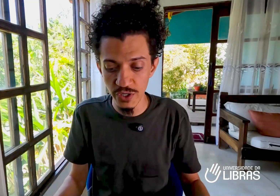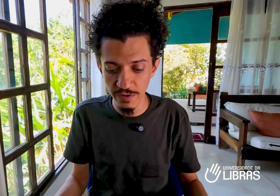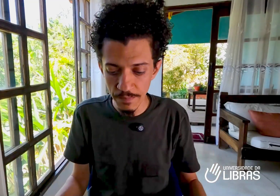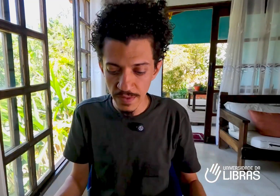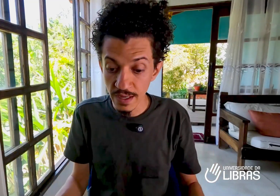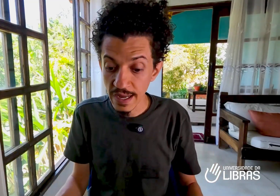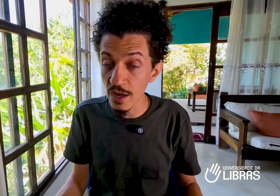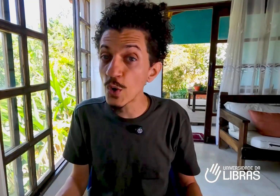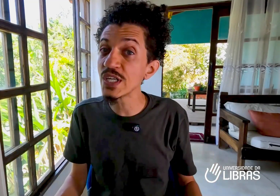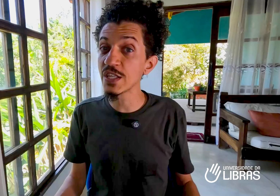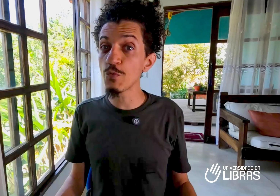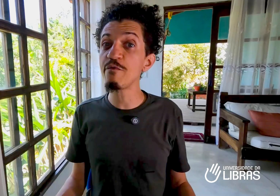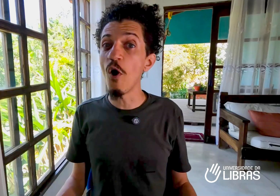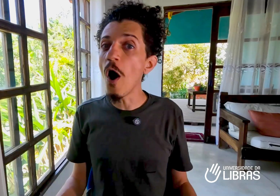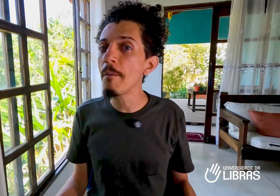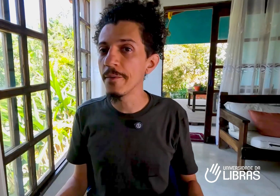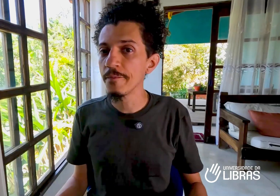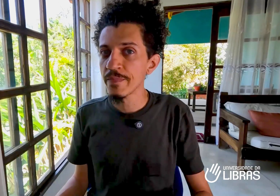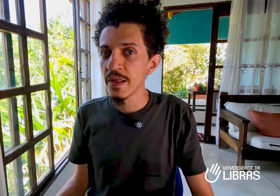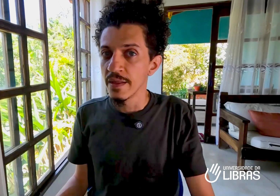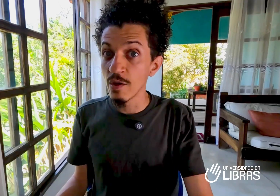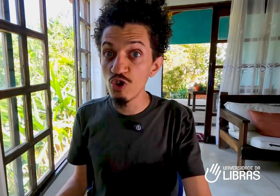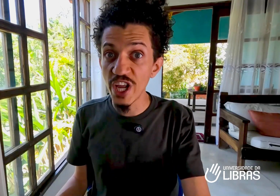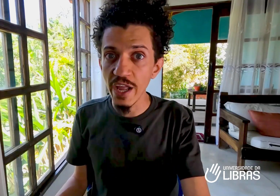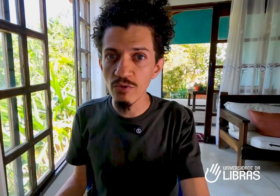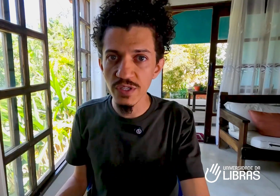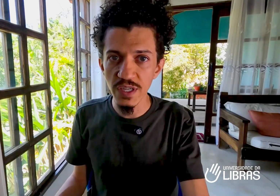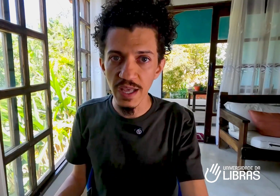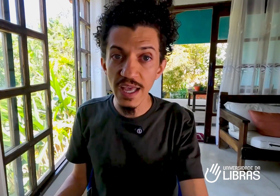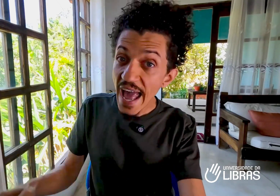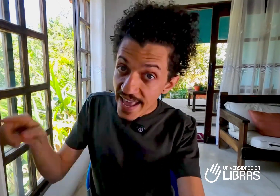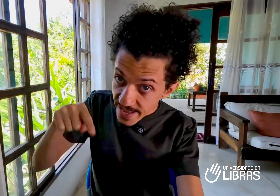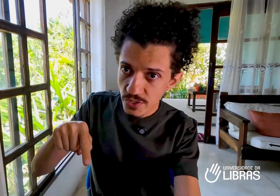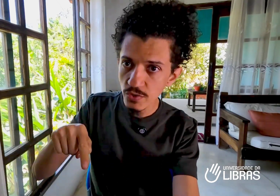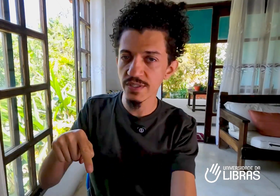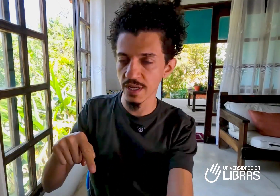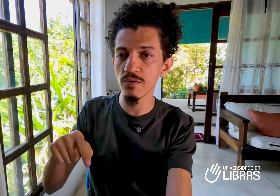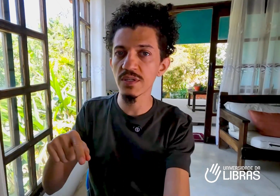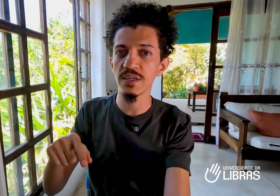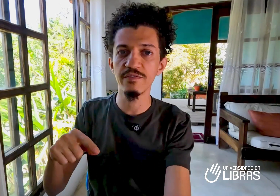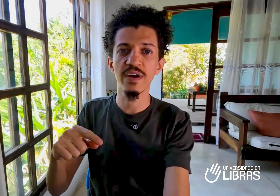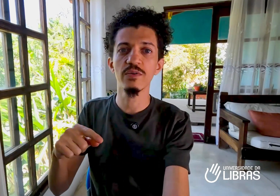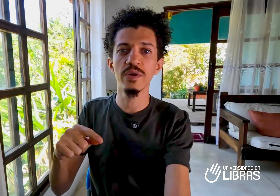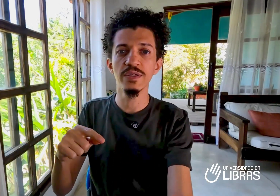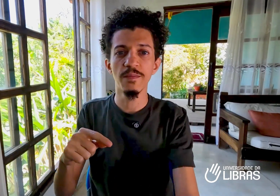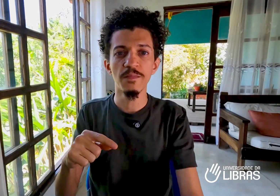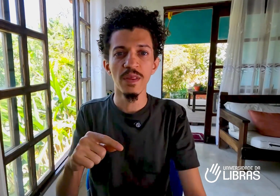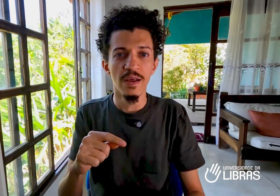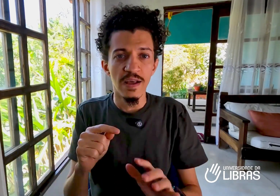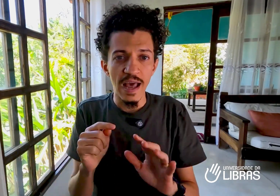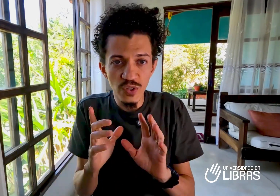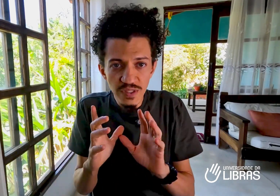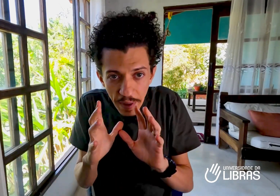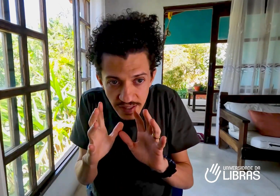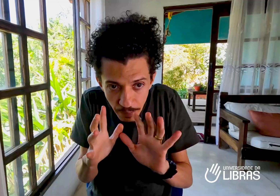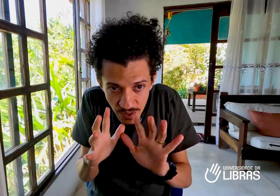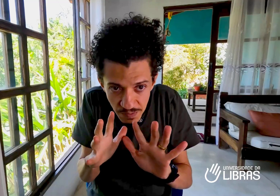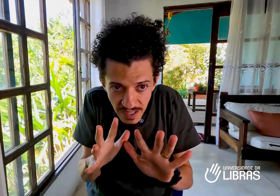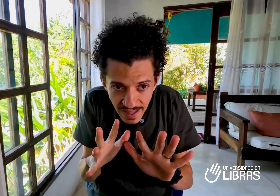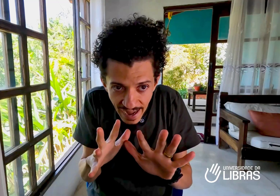intuitiva que cada coisa tem uma forma, tem um jeito de ser. E é isso que são os classificadores. É justamente essa possibilidade